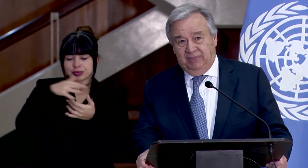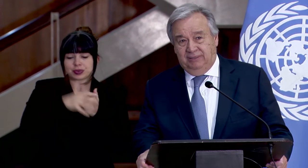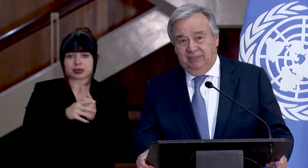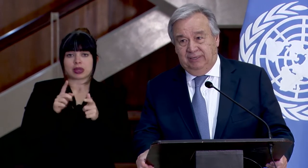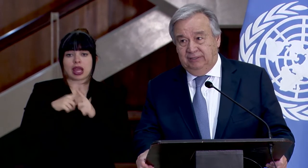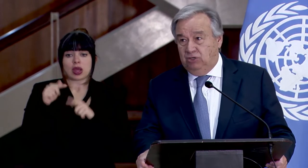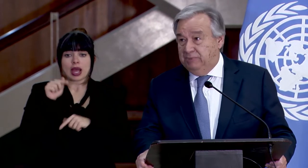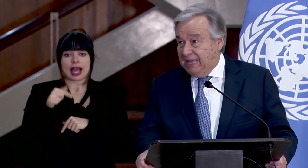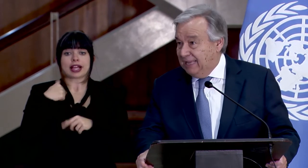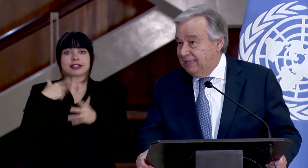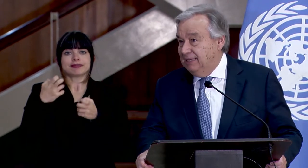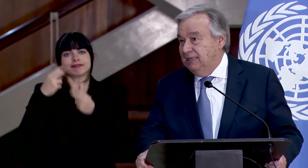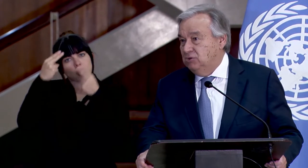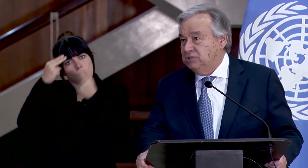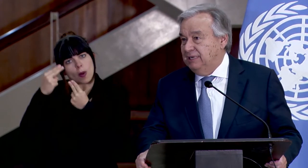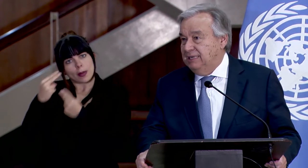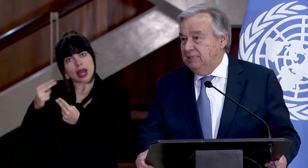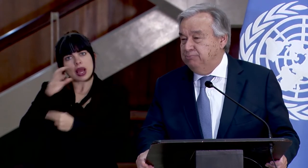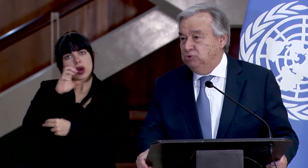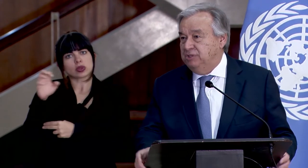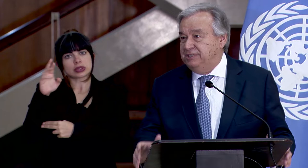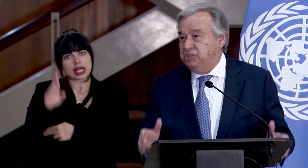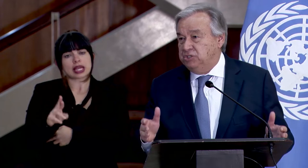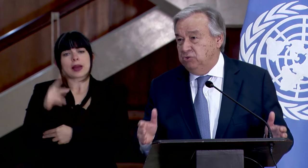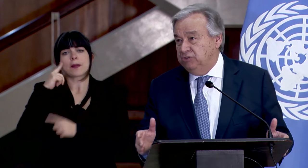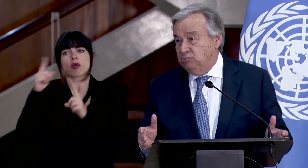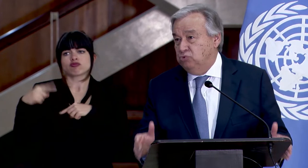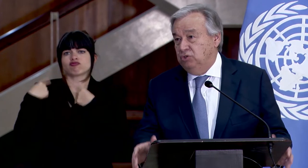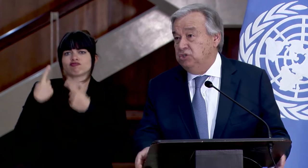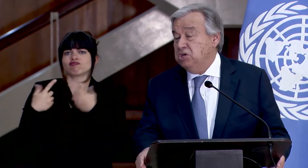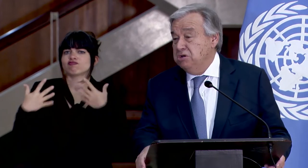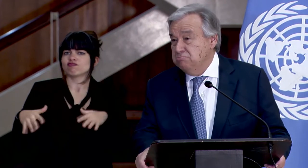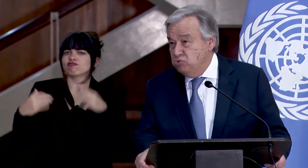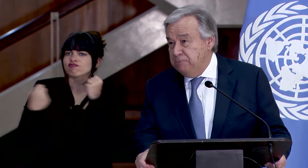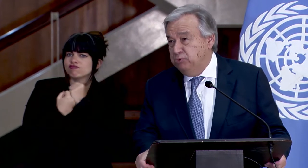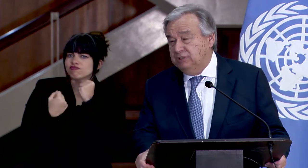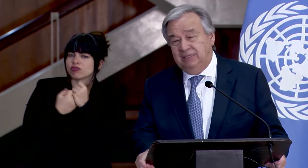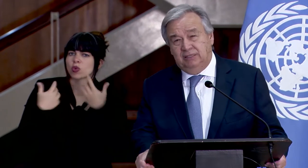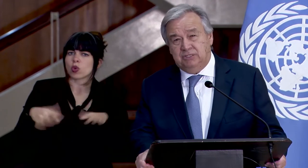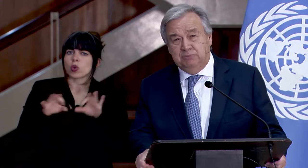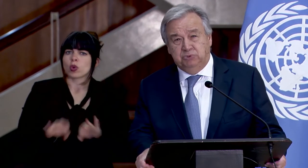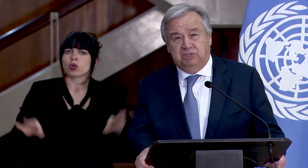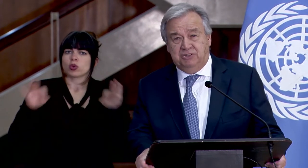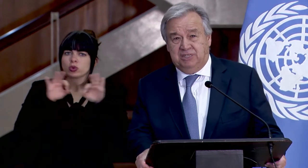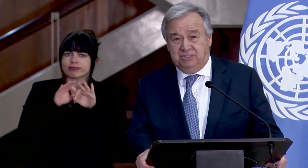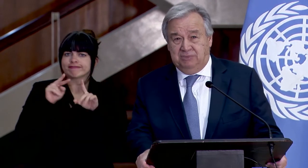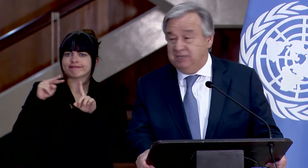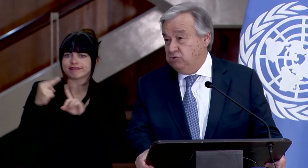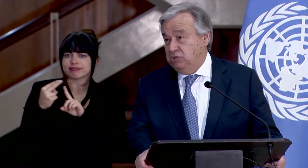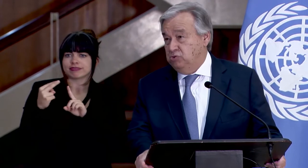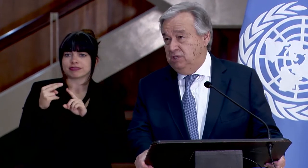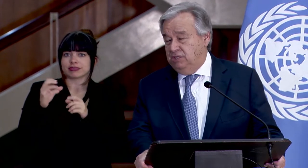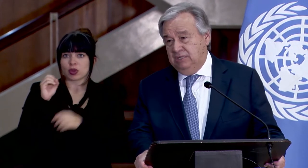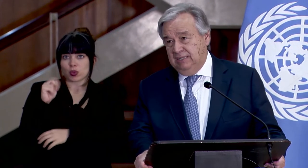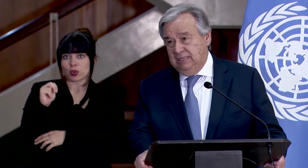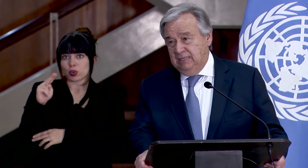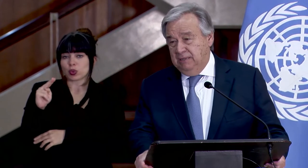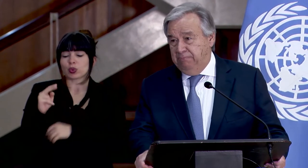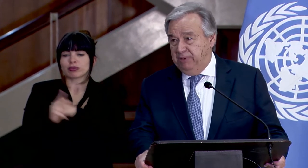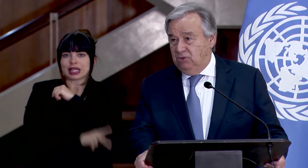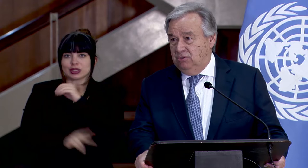no solamente rendir homenaje a Costa Rica por todas estas contribuciones muy importantes desde el punto de vista del sistema de Naciones